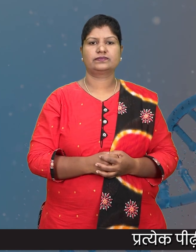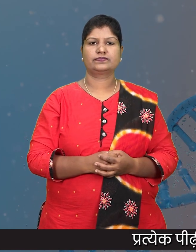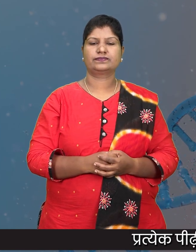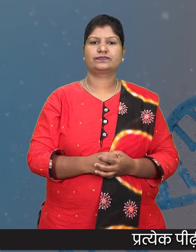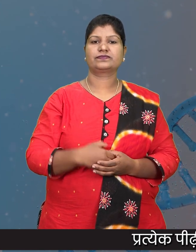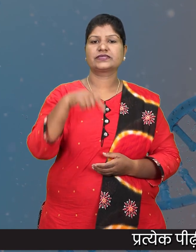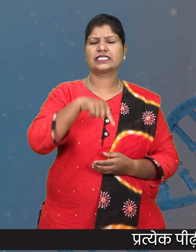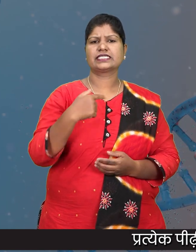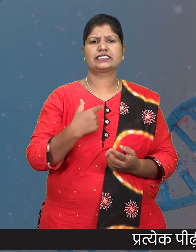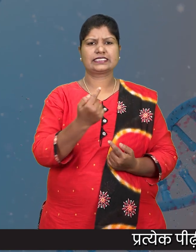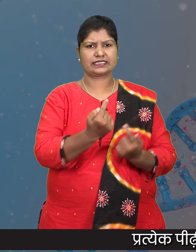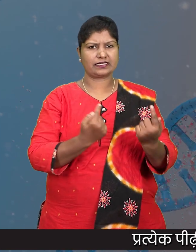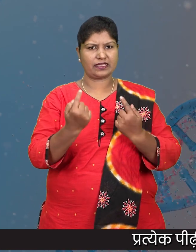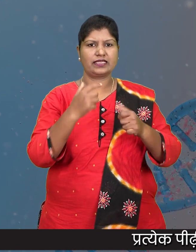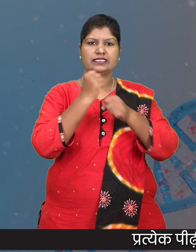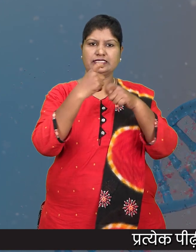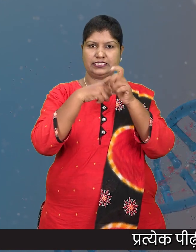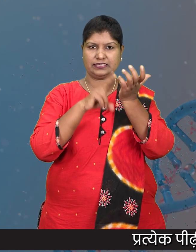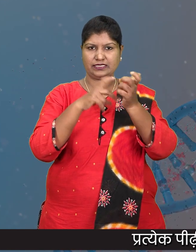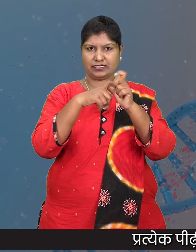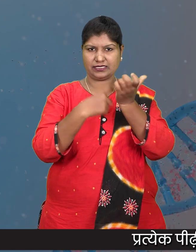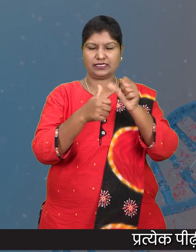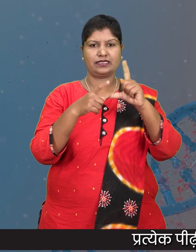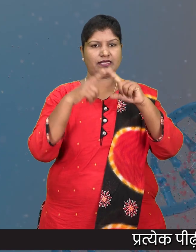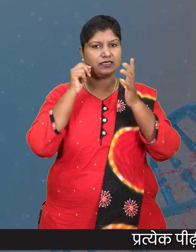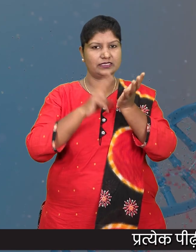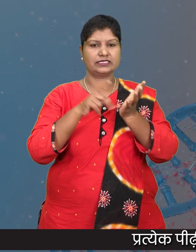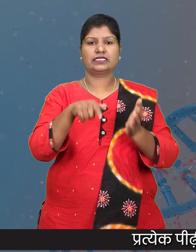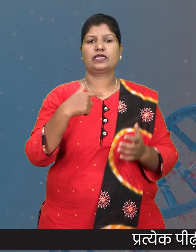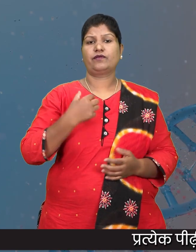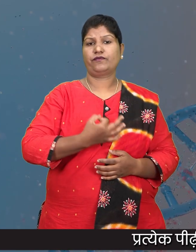प्रत्येक पीढ़ी में नए लक्षण प्राप्त किए जाते हैं।